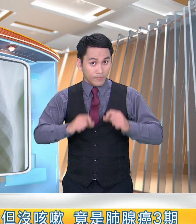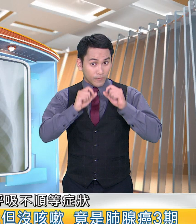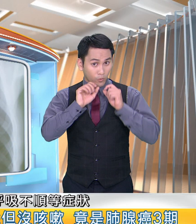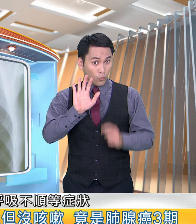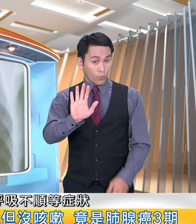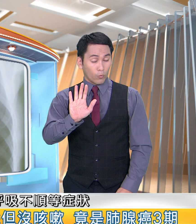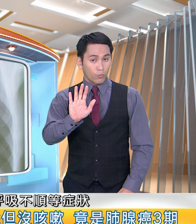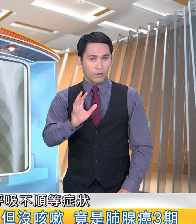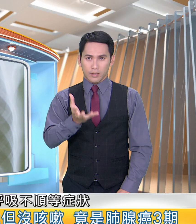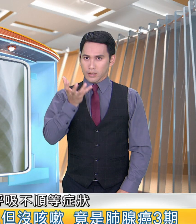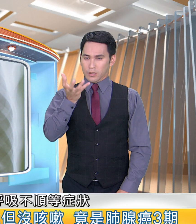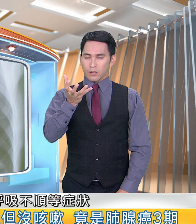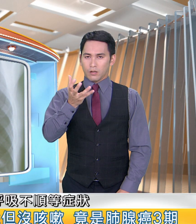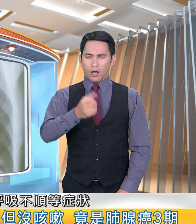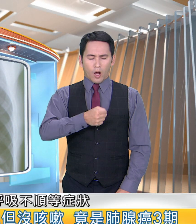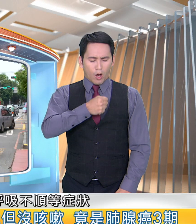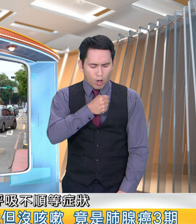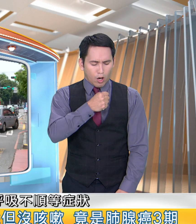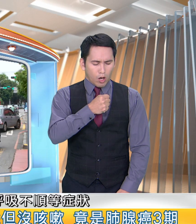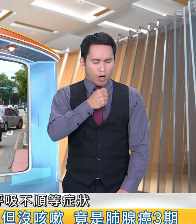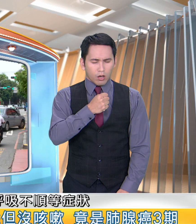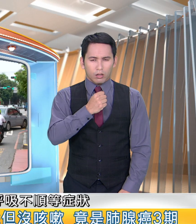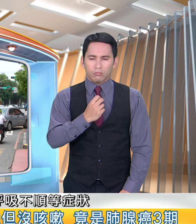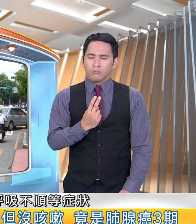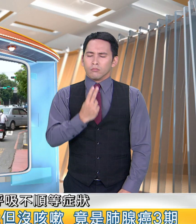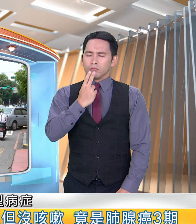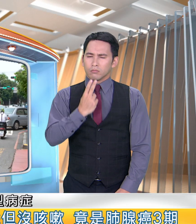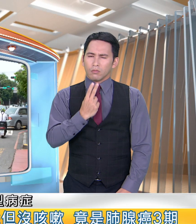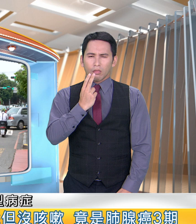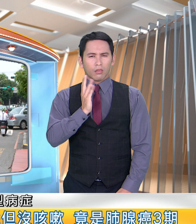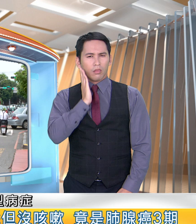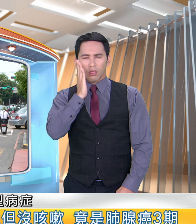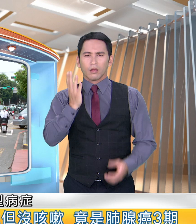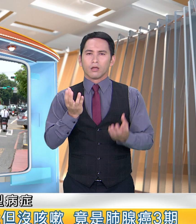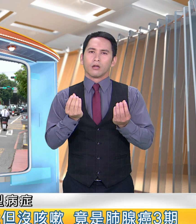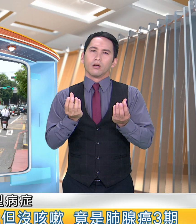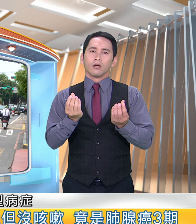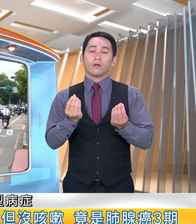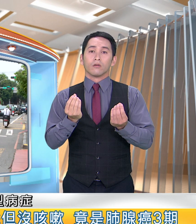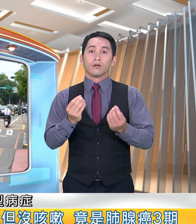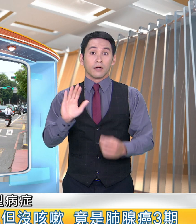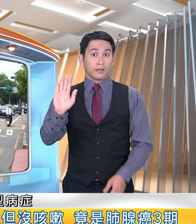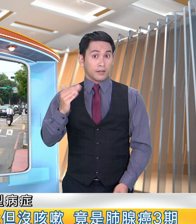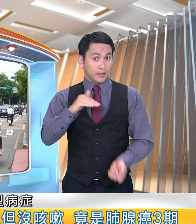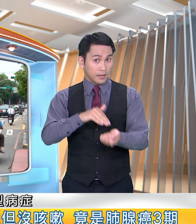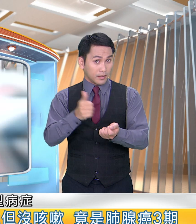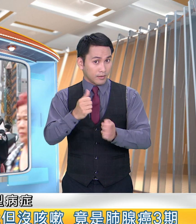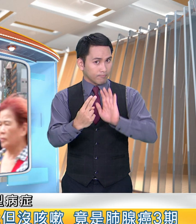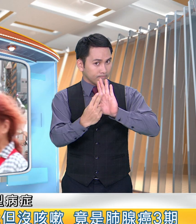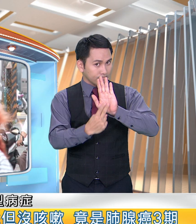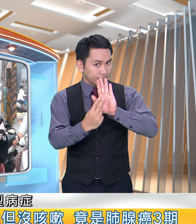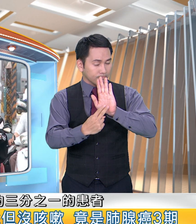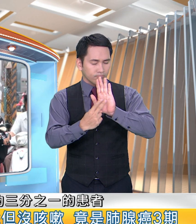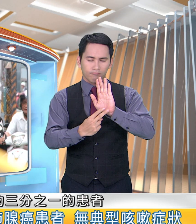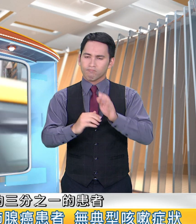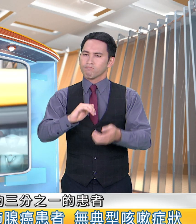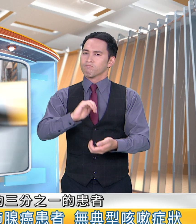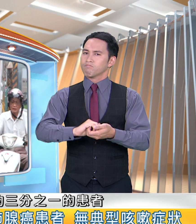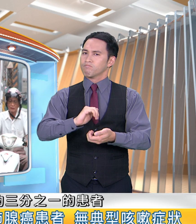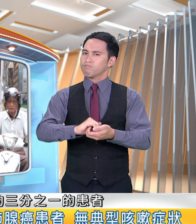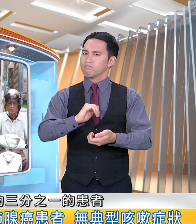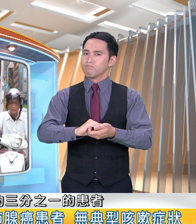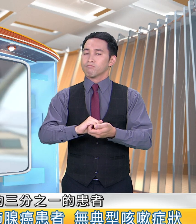持续咳嗽以及呼吸不顺等症状，都是肺癌的典型病症。不过，医师就提